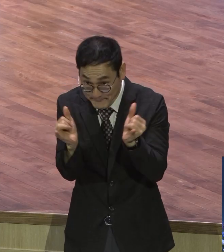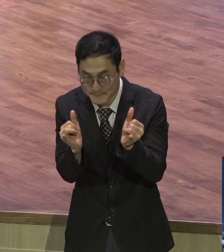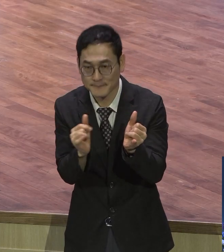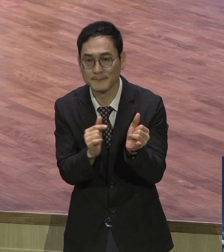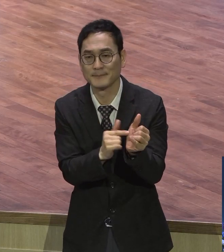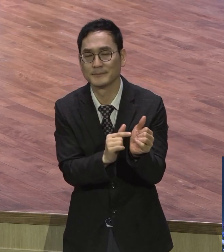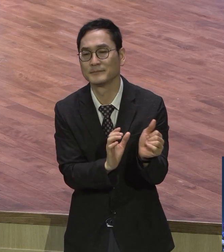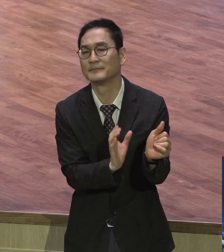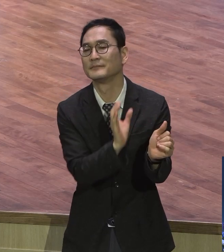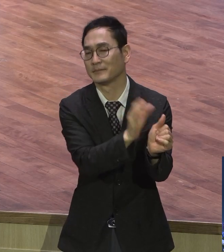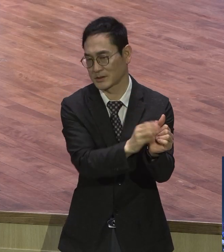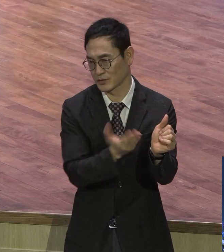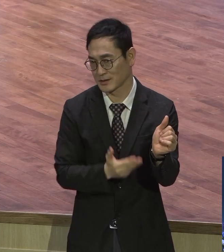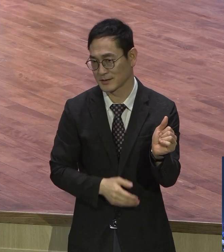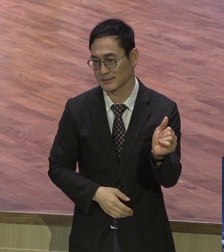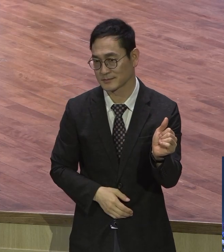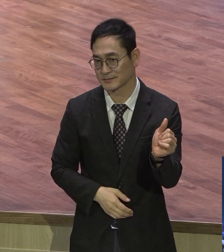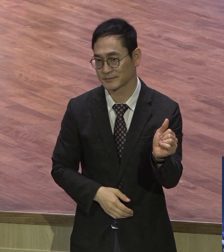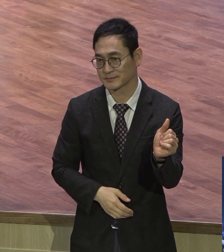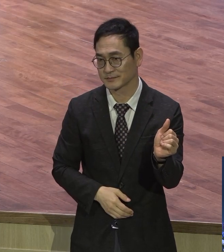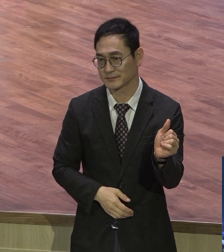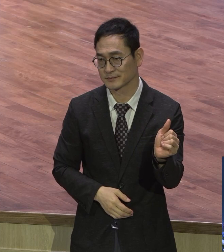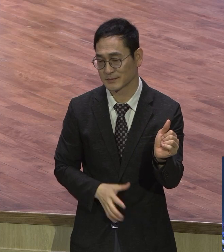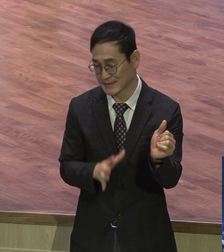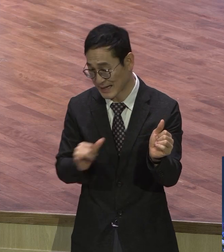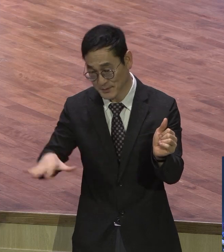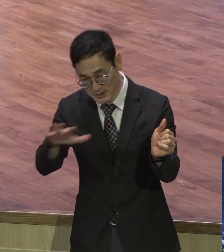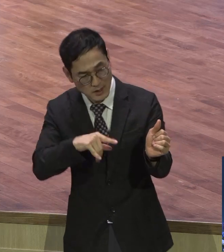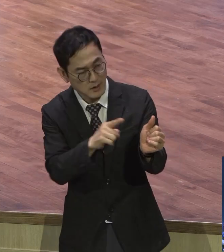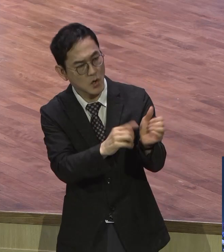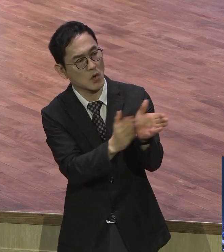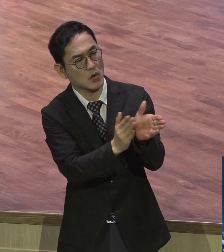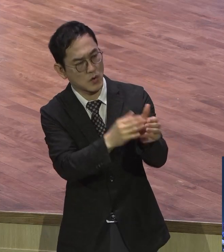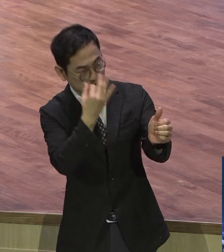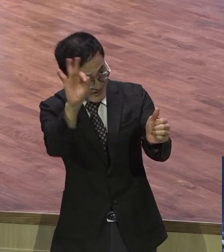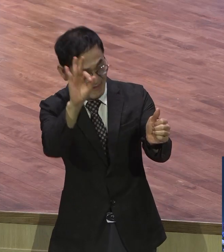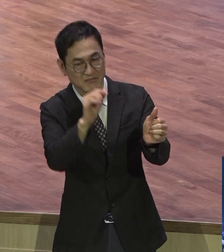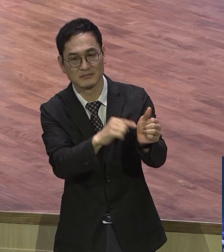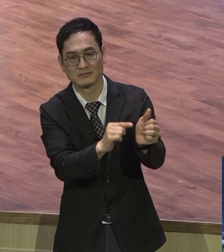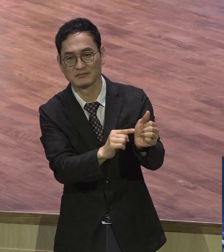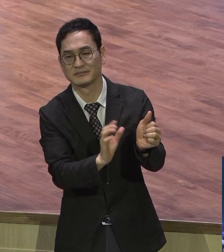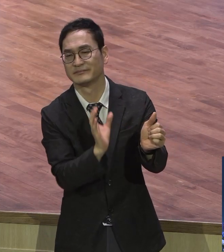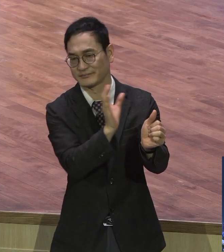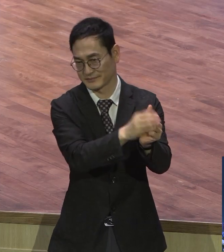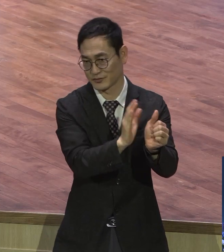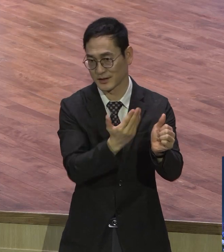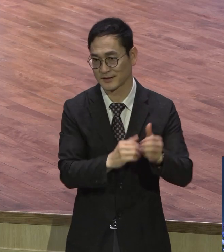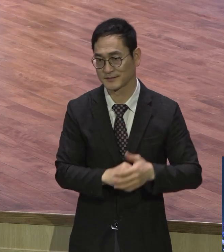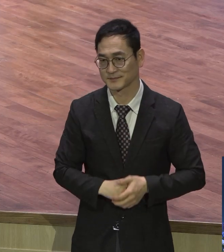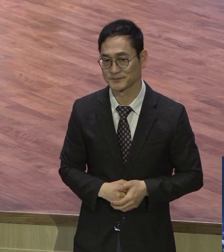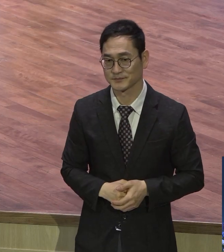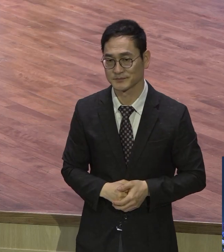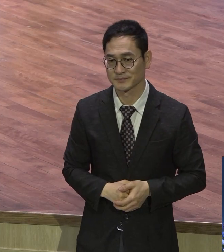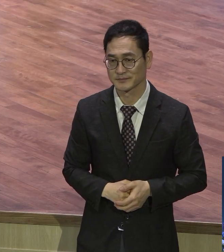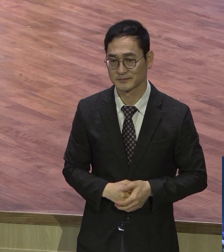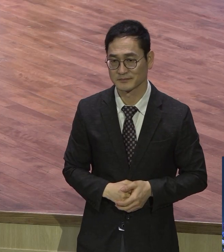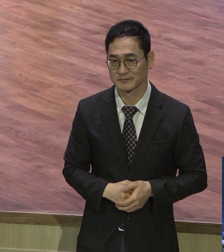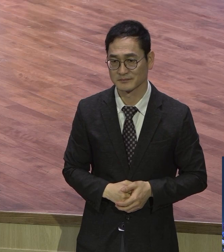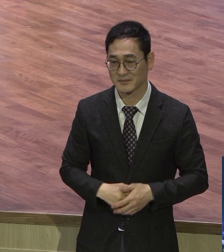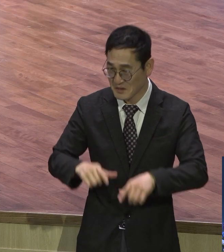아니고는 유대교가 인정하는 사람이 아니고는 절대로 회당장 지도자가 될 수 없어요.